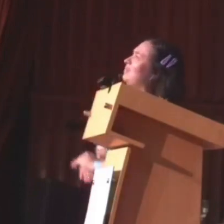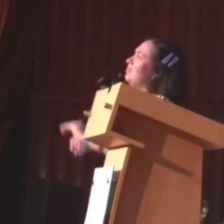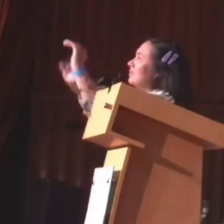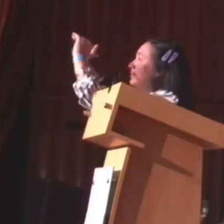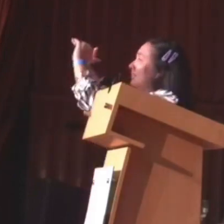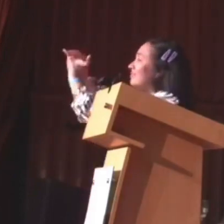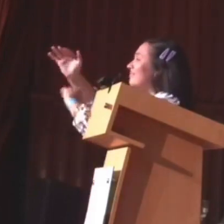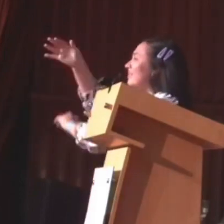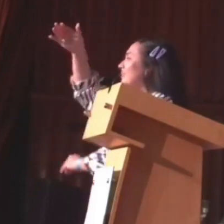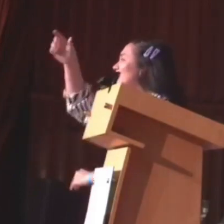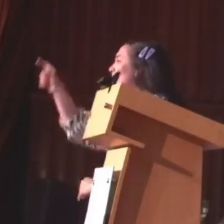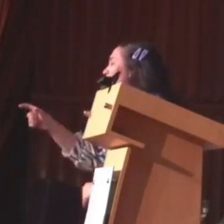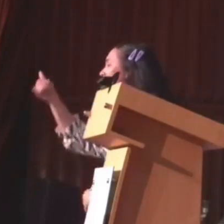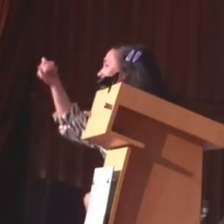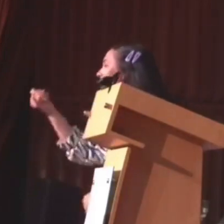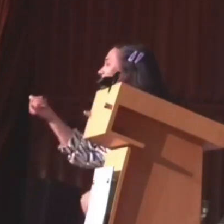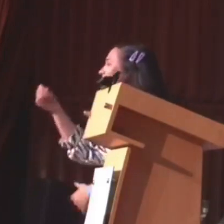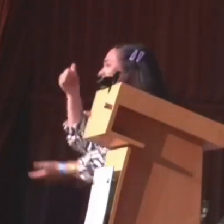Amén.